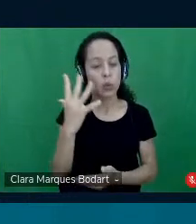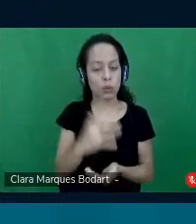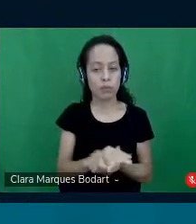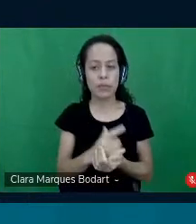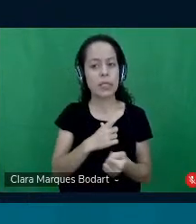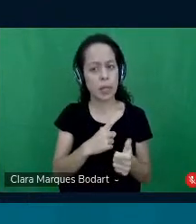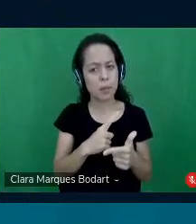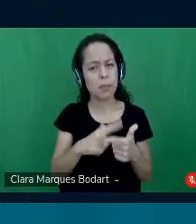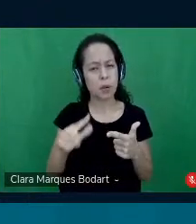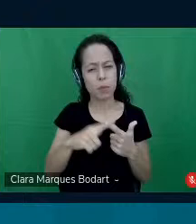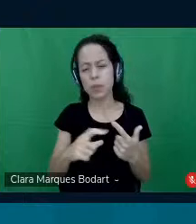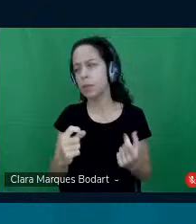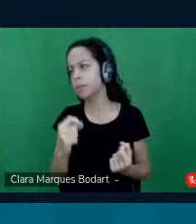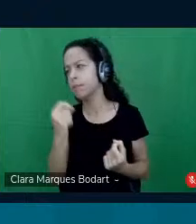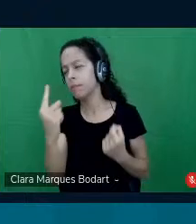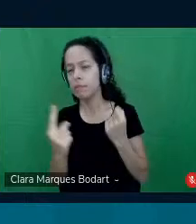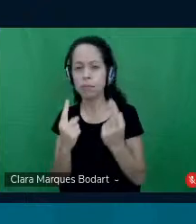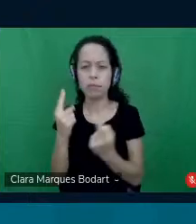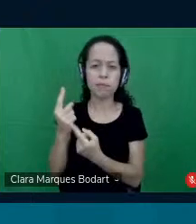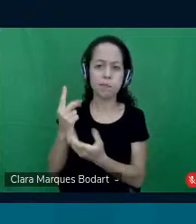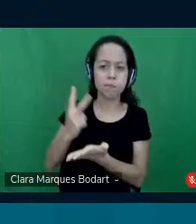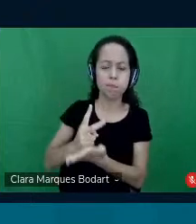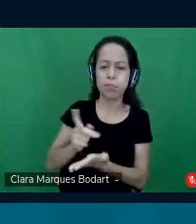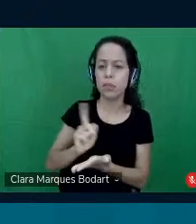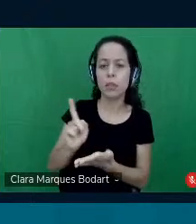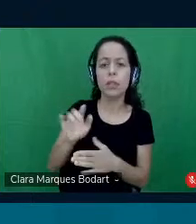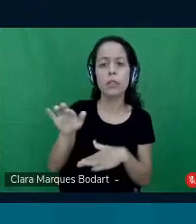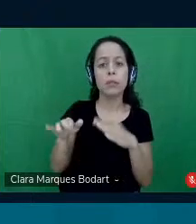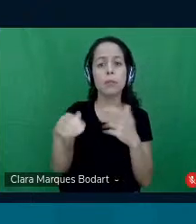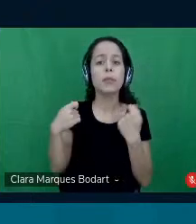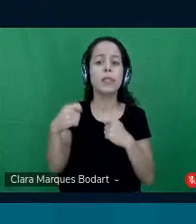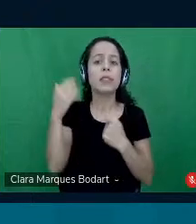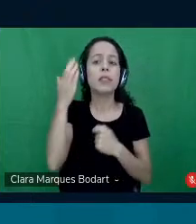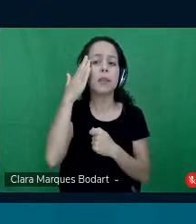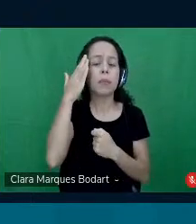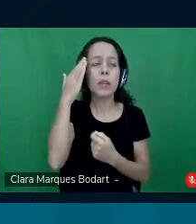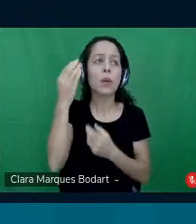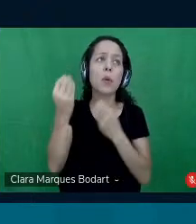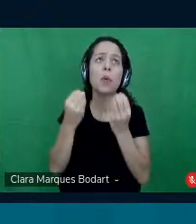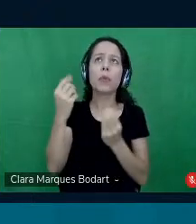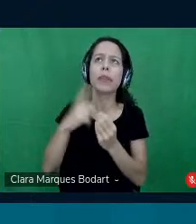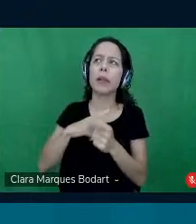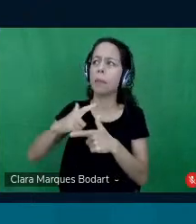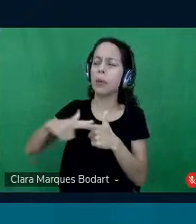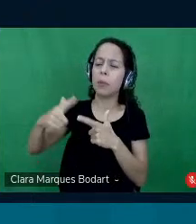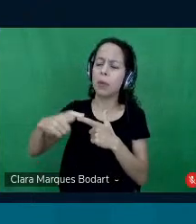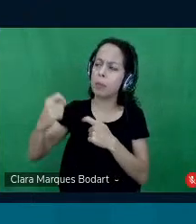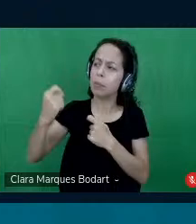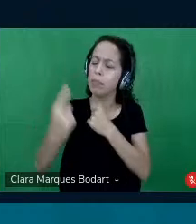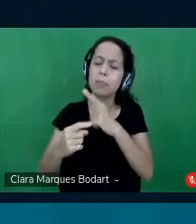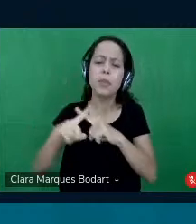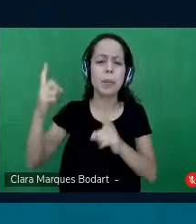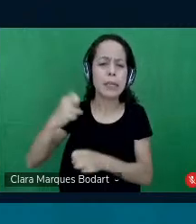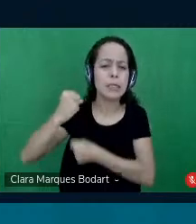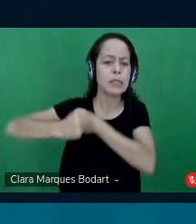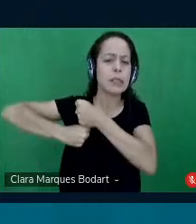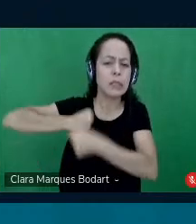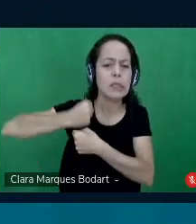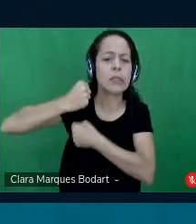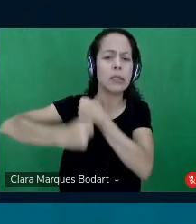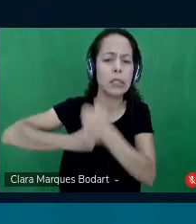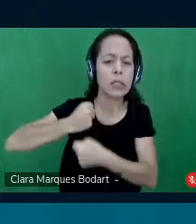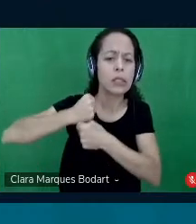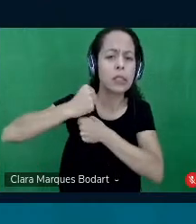são problemas superficiais e que se estruturam nas fieiras dos anos, acontecimentos e processos históricos na sociedade,